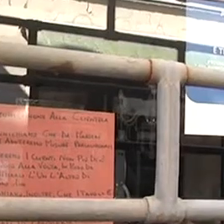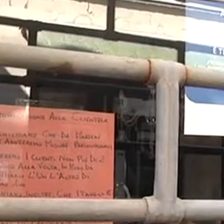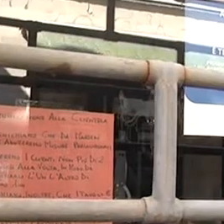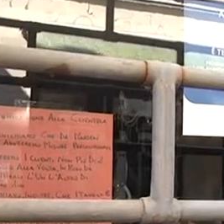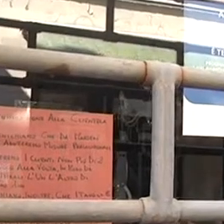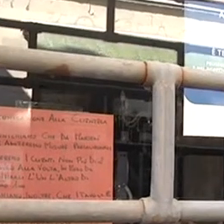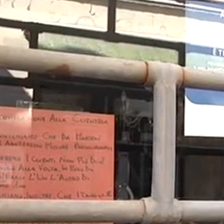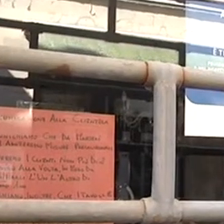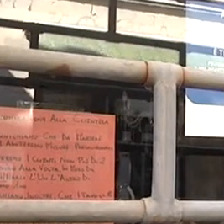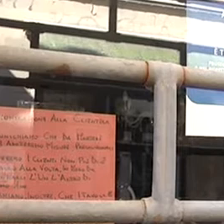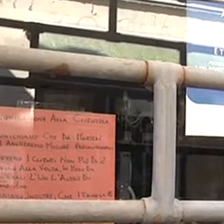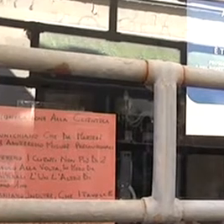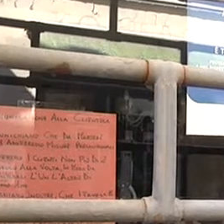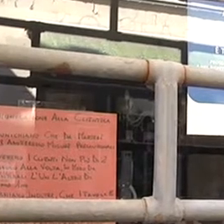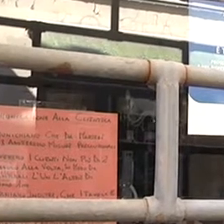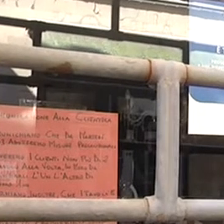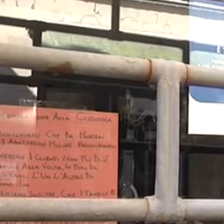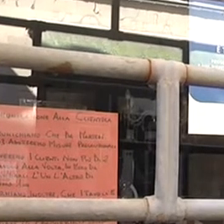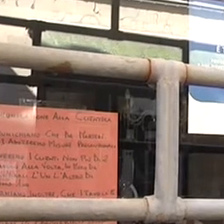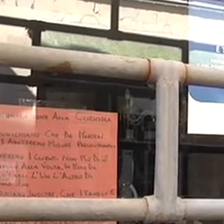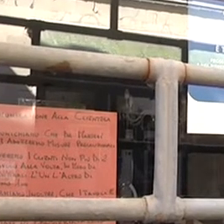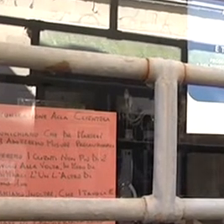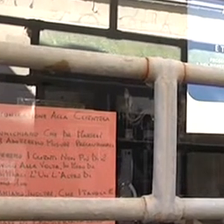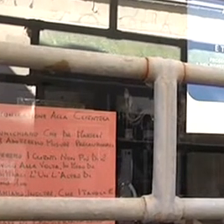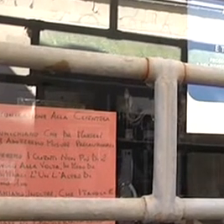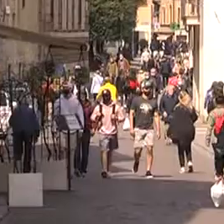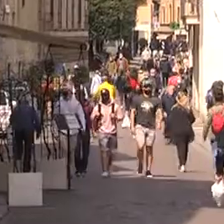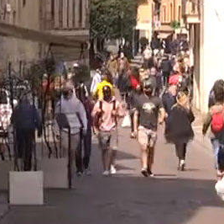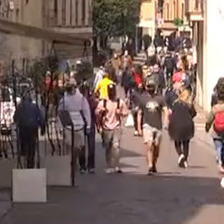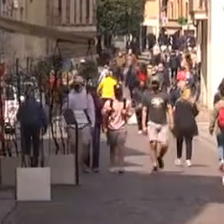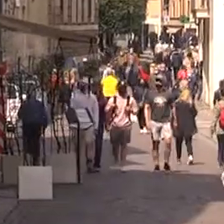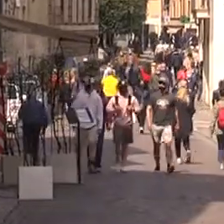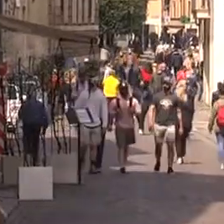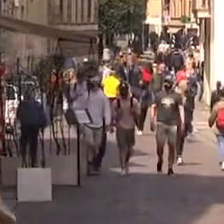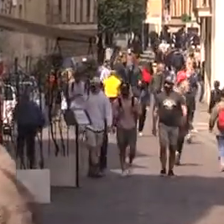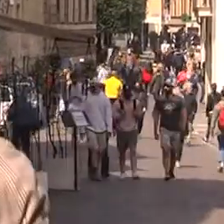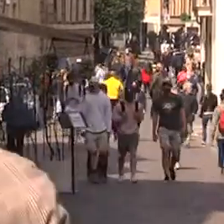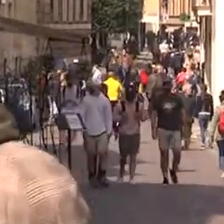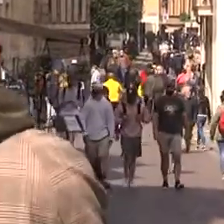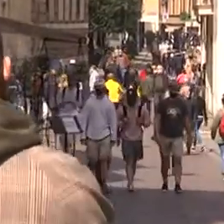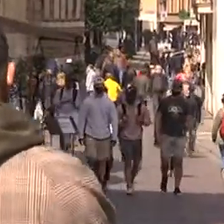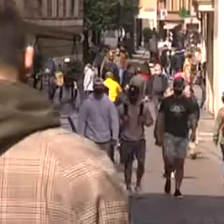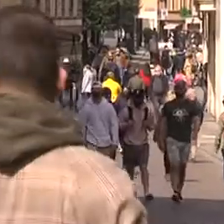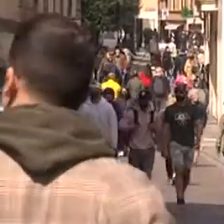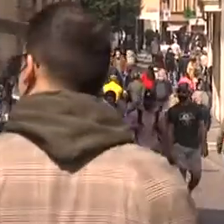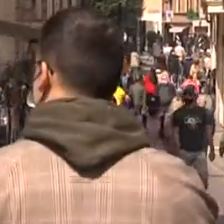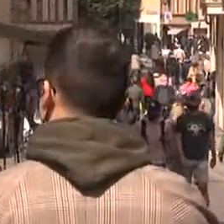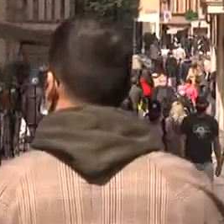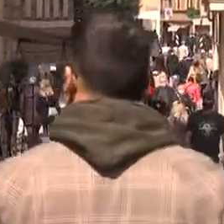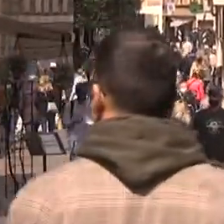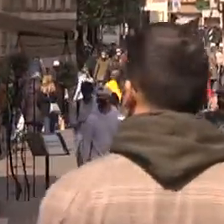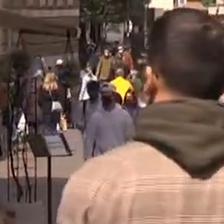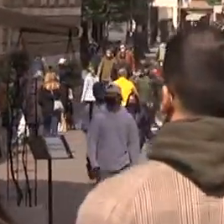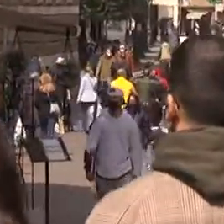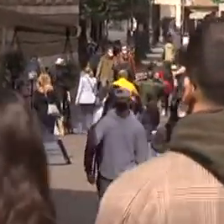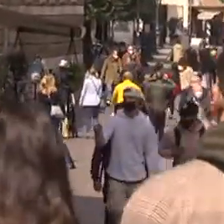costa caro all'economia. Luca Zaia rilancia così la sfida per tornare alla normalità. Da una decina di giorni i numeri dell'epidemia sono in calo, ma